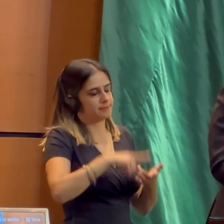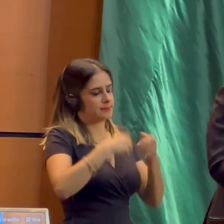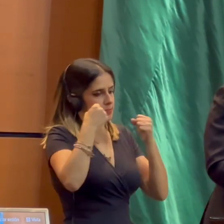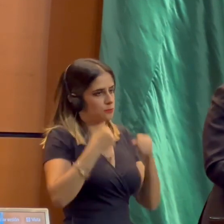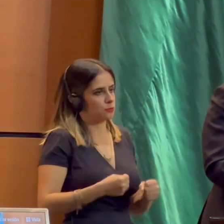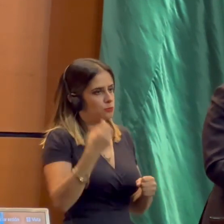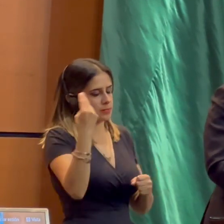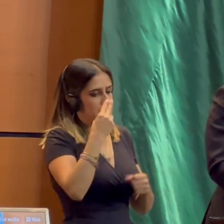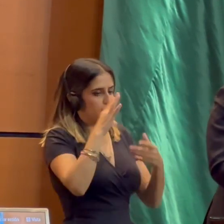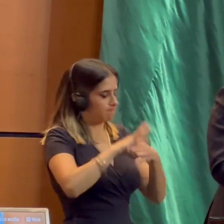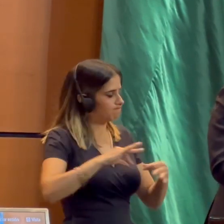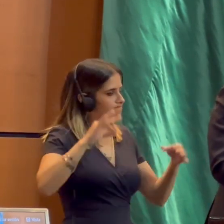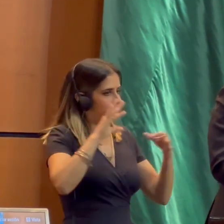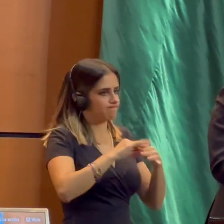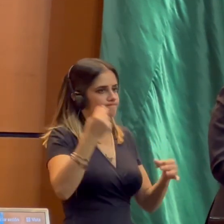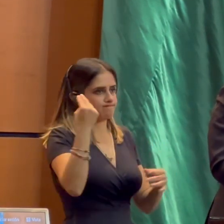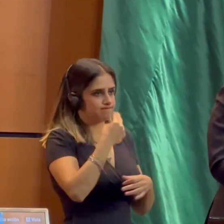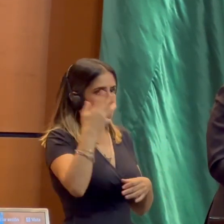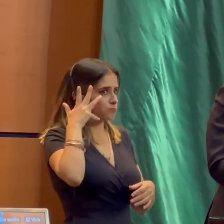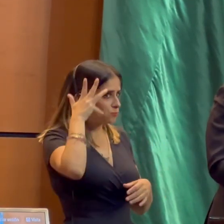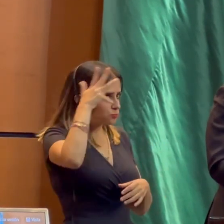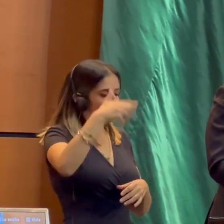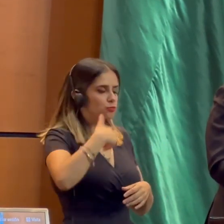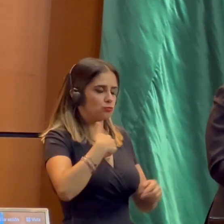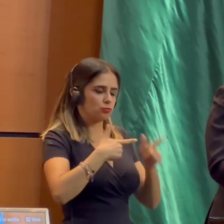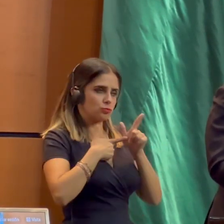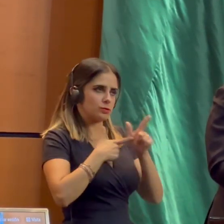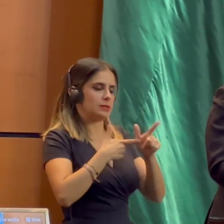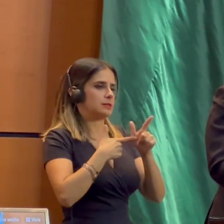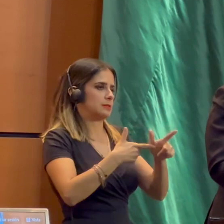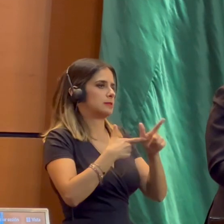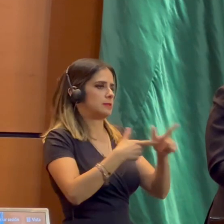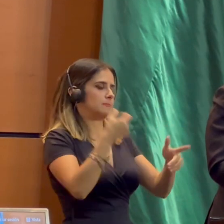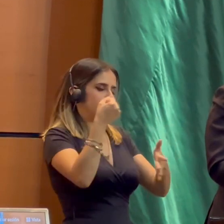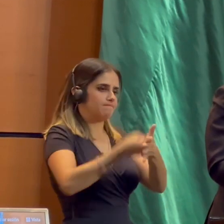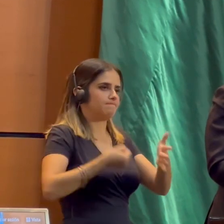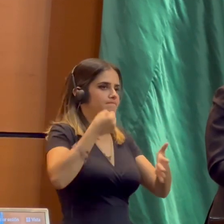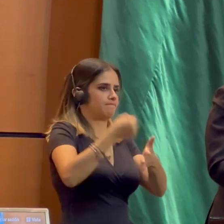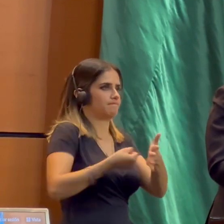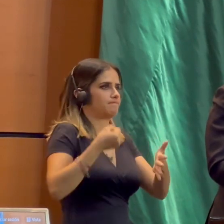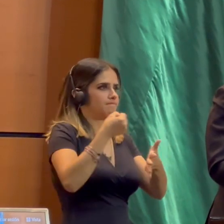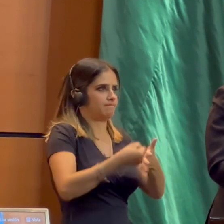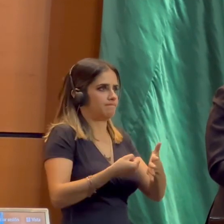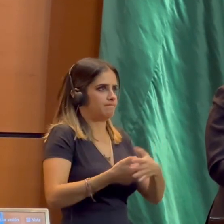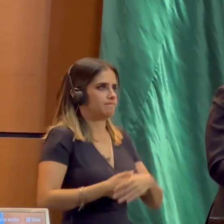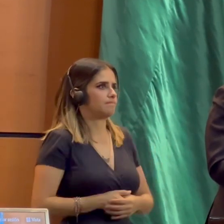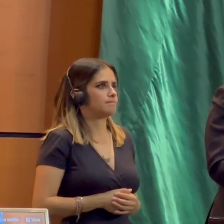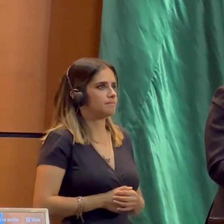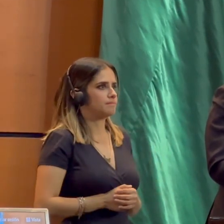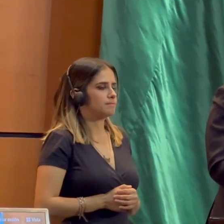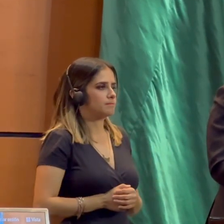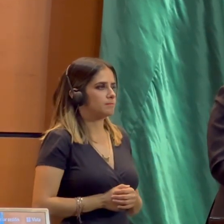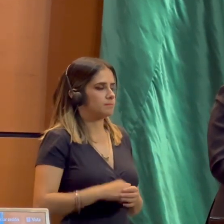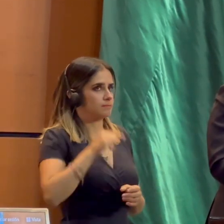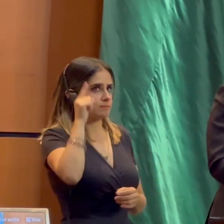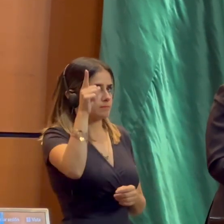2023年4月14日日本の衆議院安全保障委員会、私の質